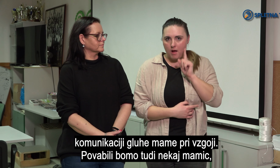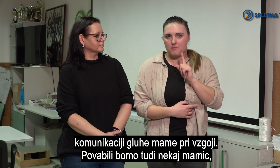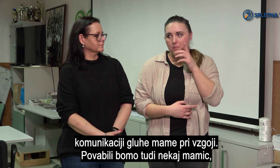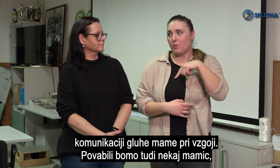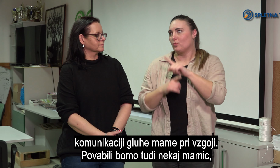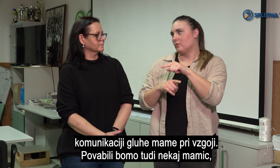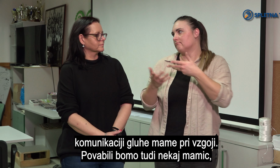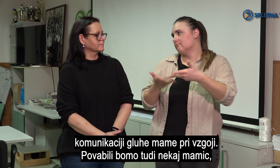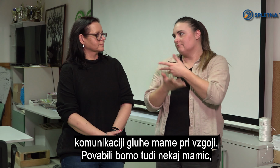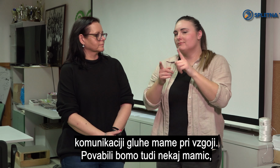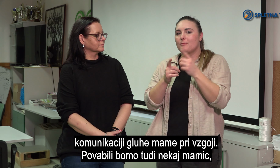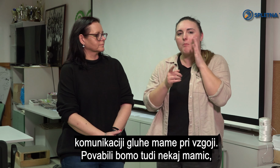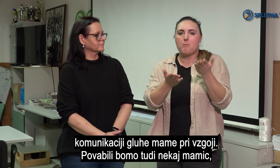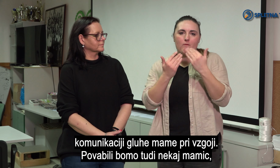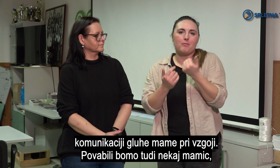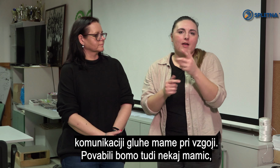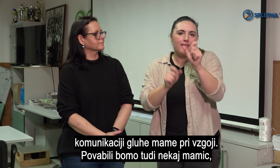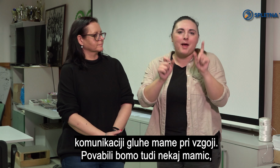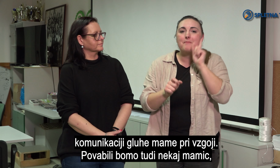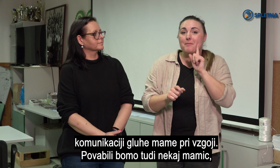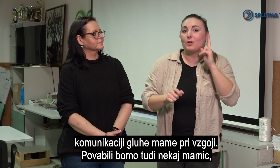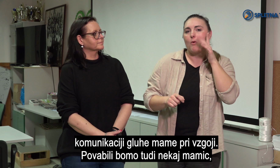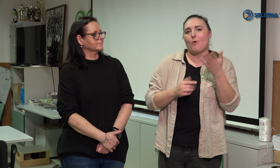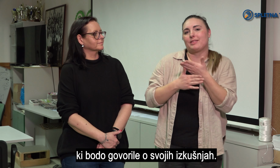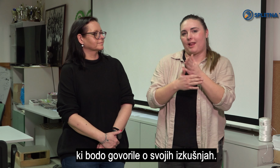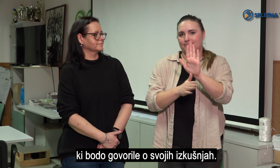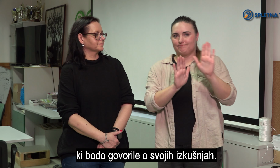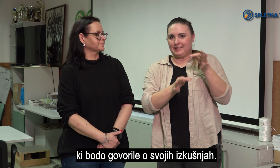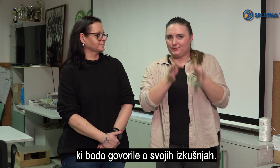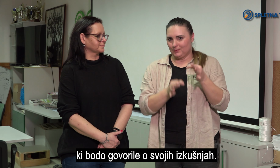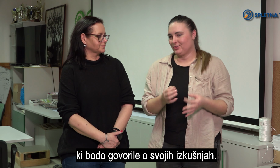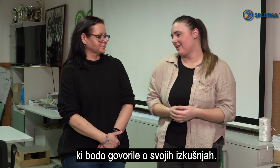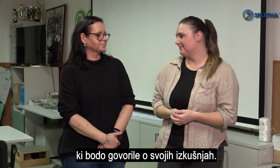Povabili bomo tudi nekaj mamic, ki bodo govorile o svojih izkušnjah.